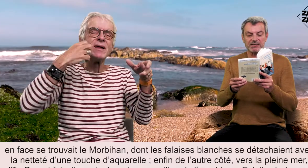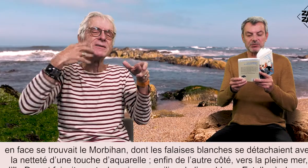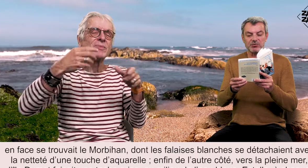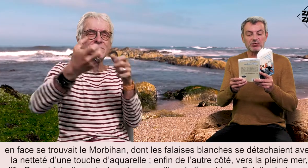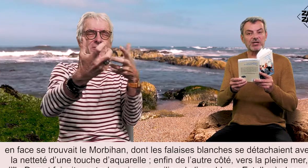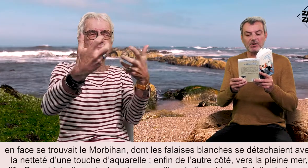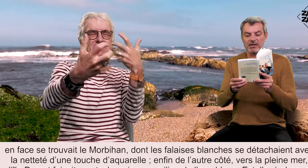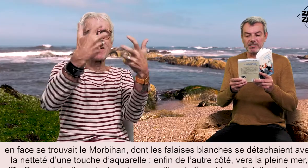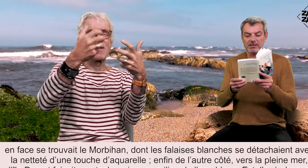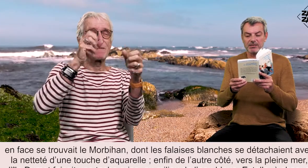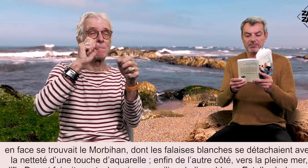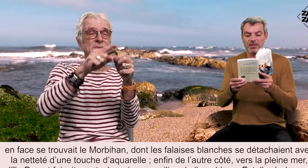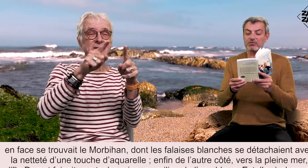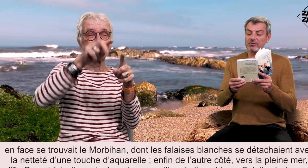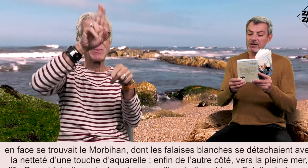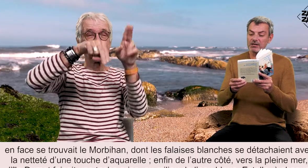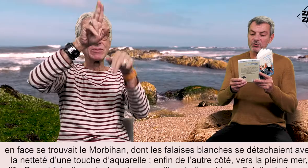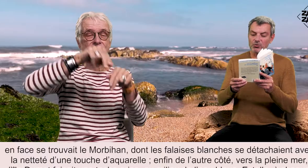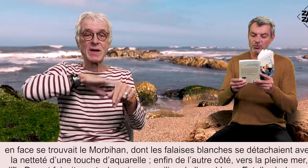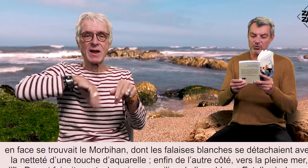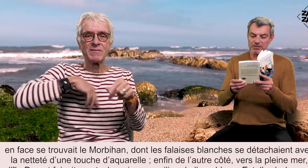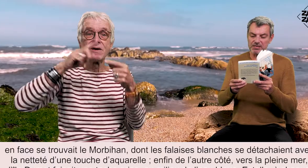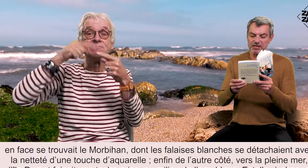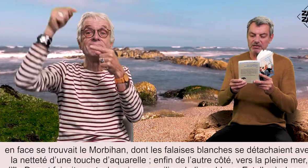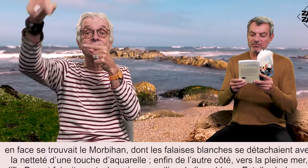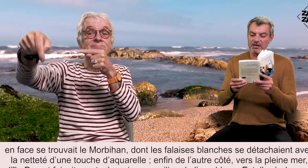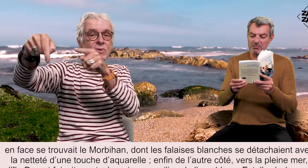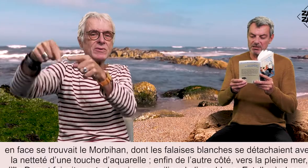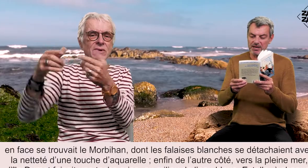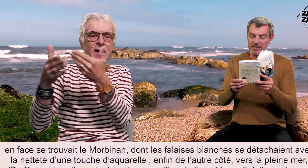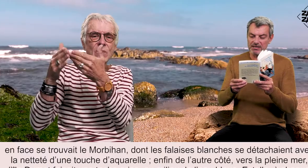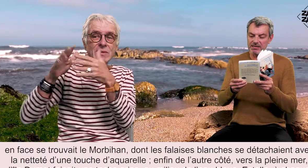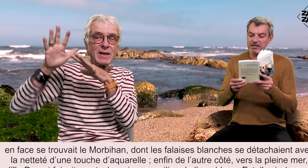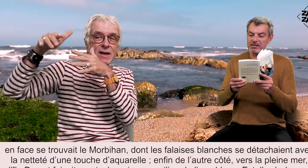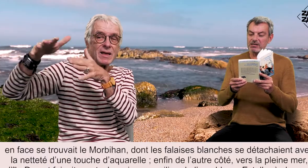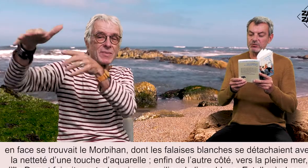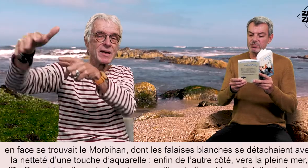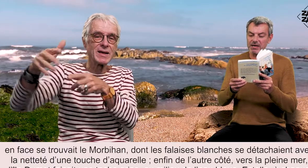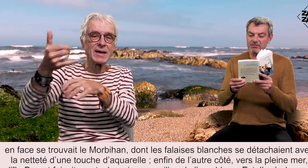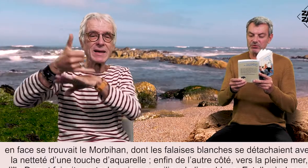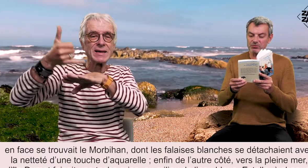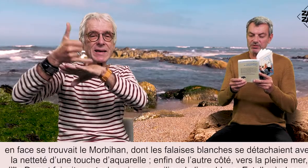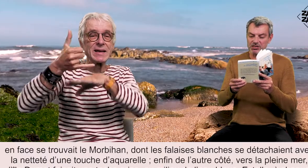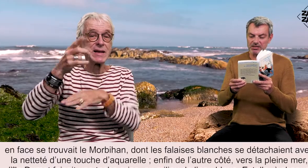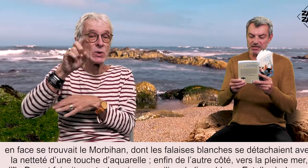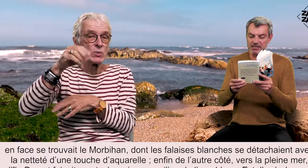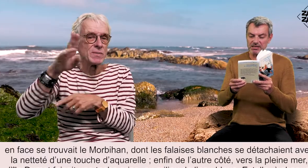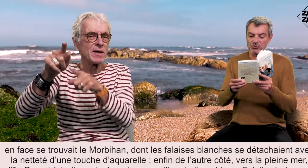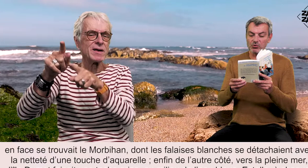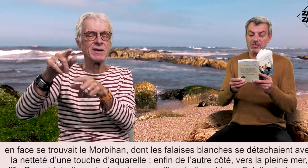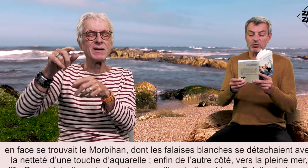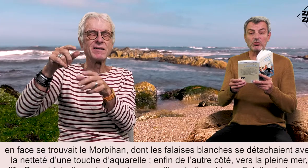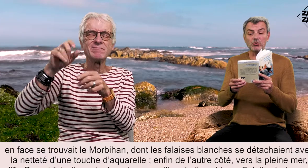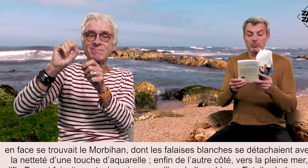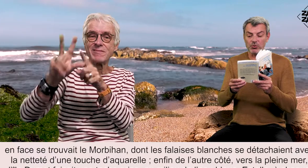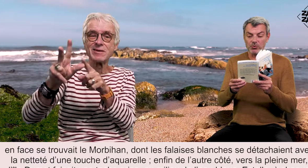avec la netteté d'une touche d'aquarelle. Enfin, de l'autre côté, vers la pleine mer, l'île du Mai faisait une tâche grise